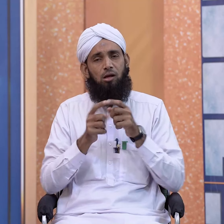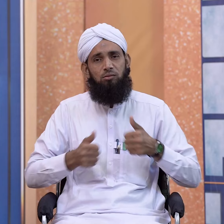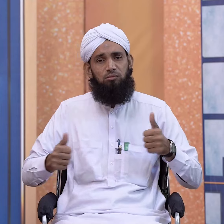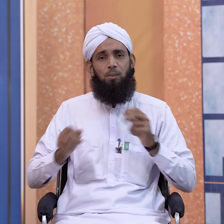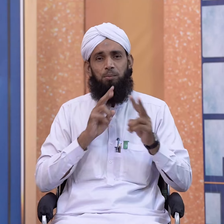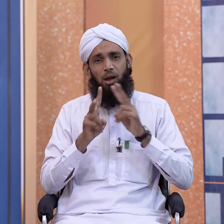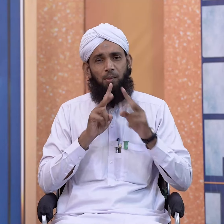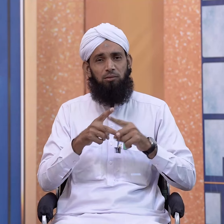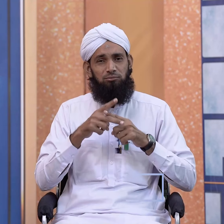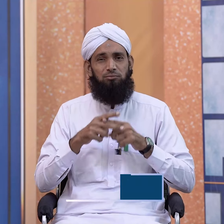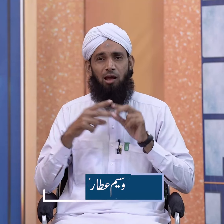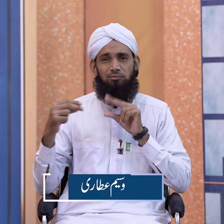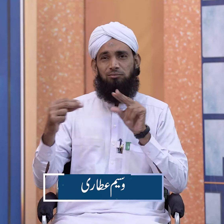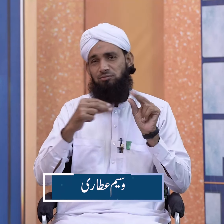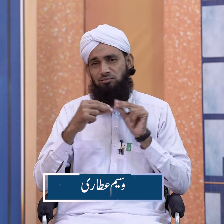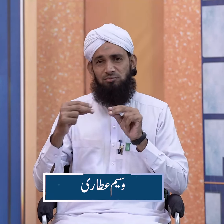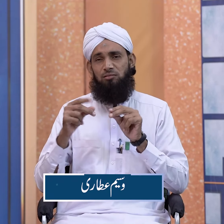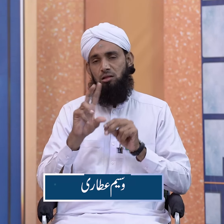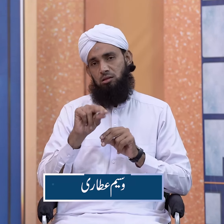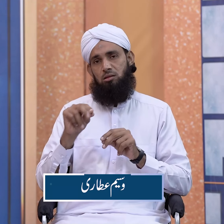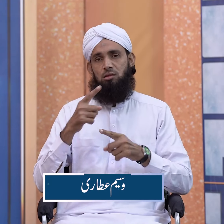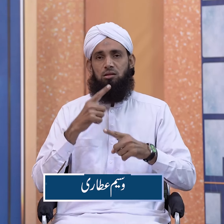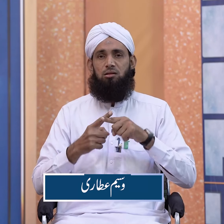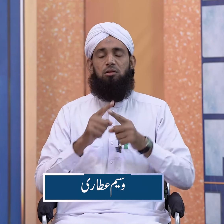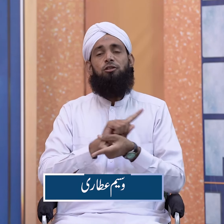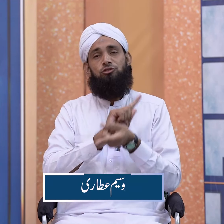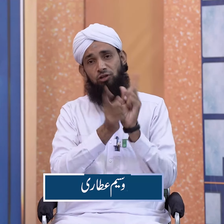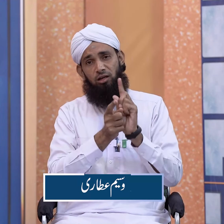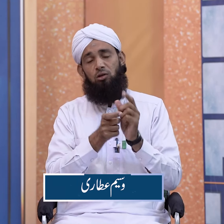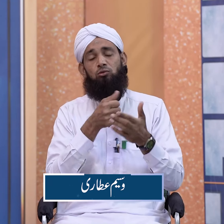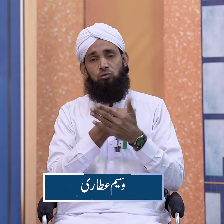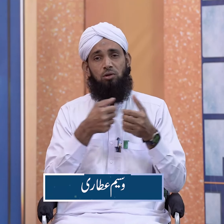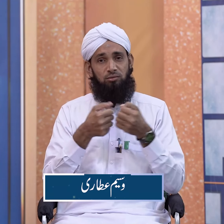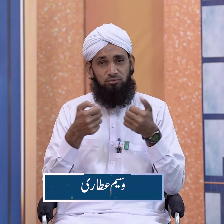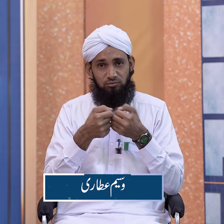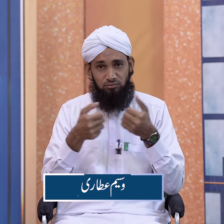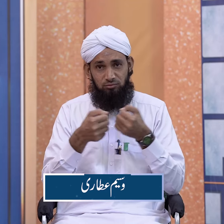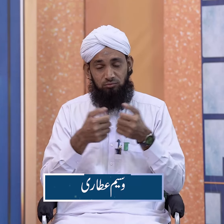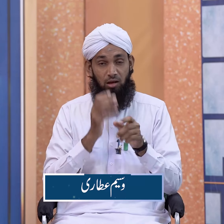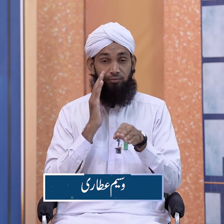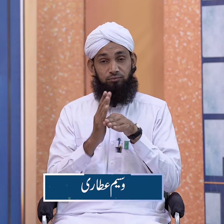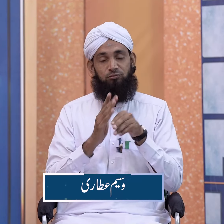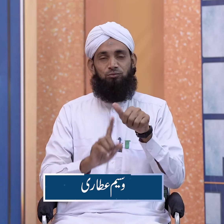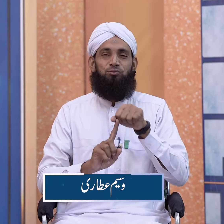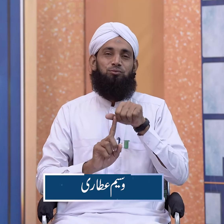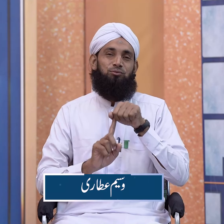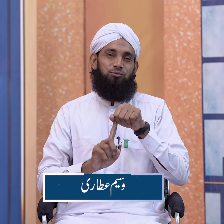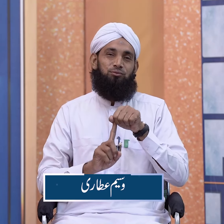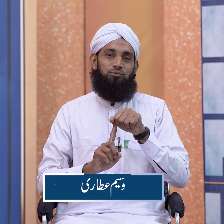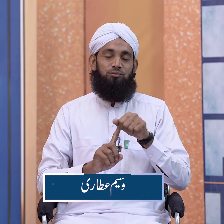کے بجائے بنیت ایصال ثواب ذکر و اذکار میں مصروف رہیں، میت اور آخرت کی بہتری